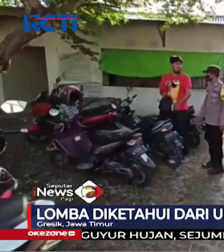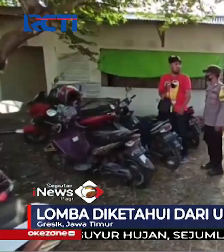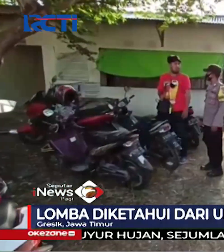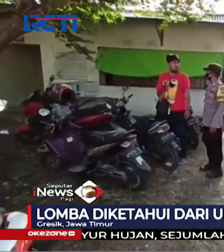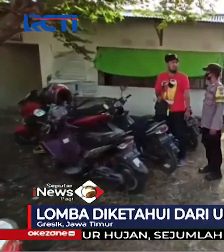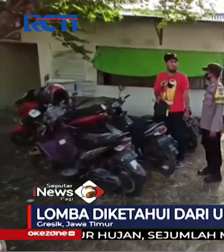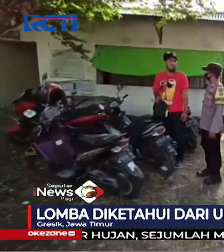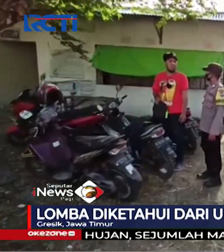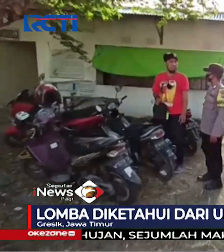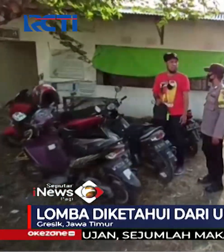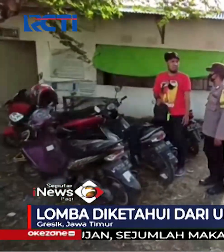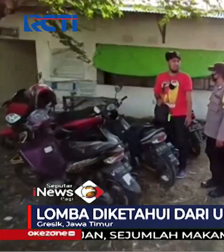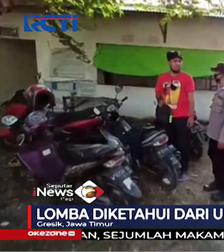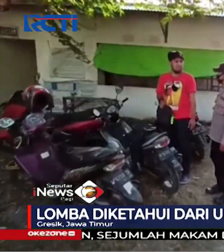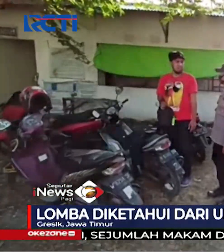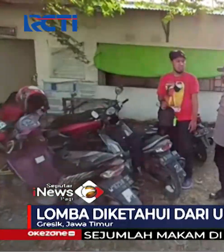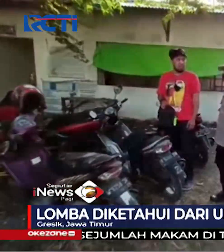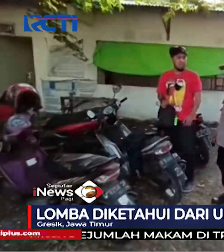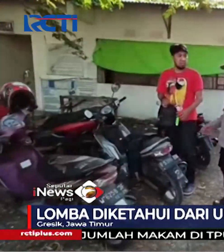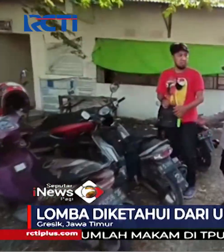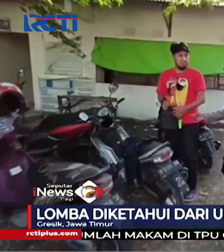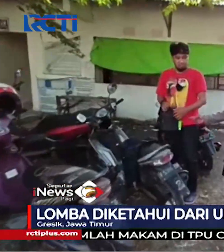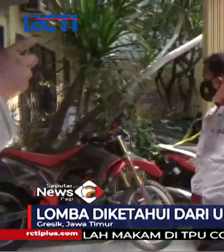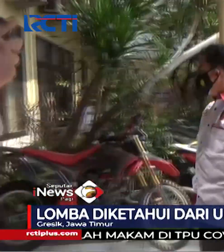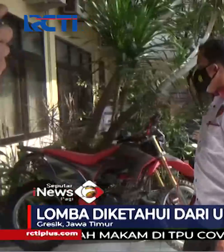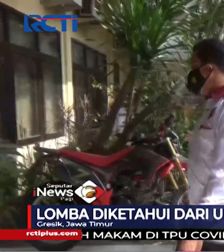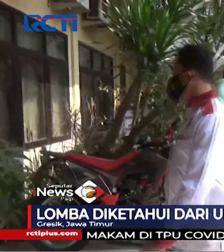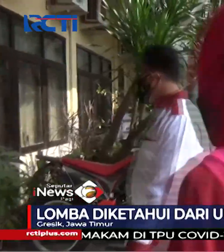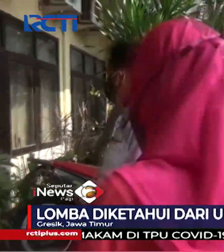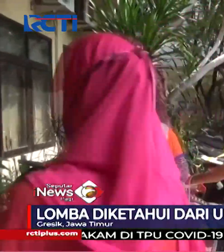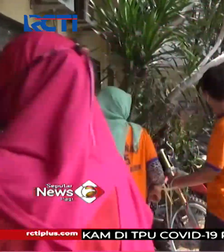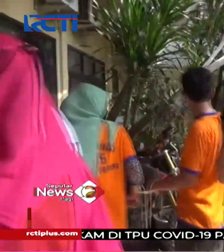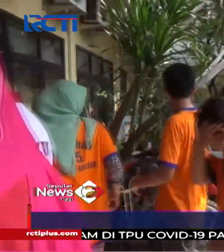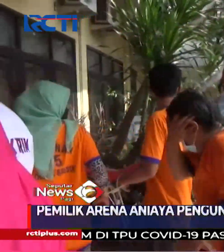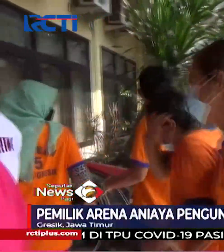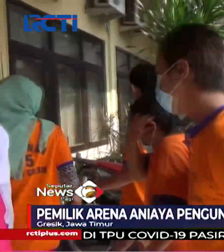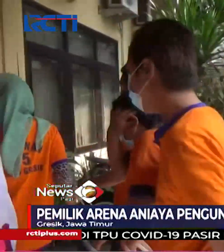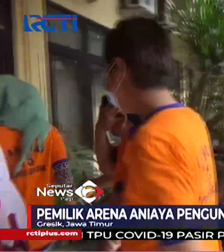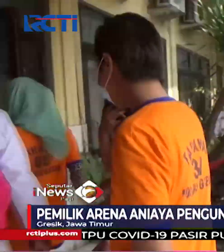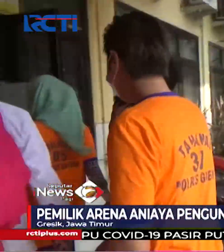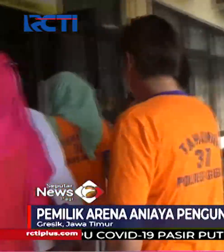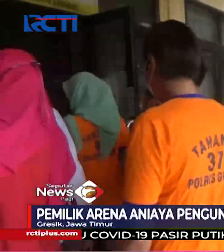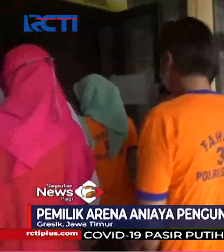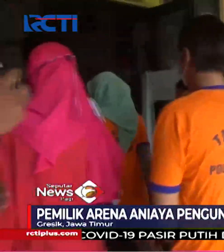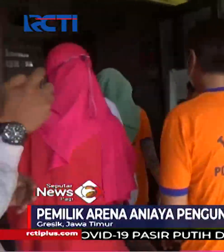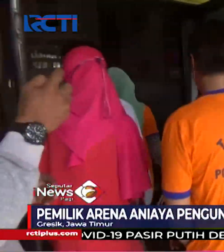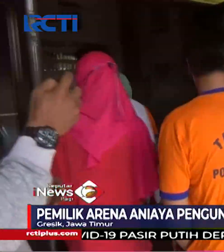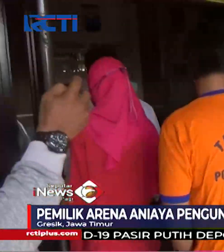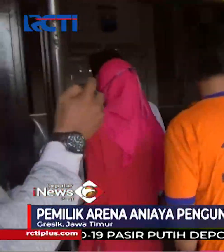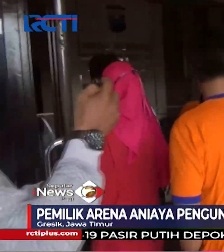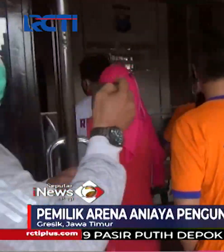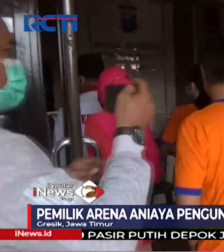Namun pembubaran berbuntut panjang. Kesal dengan video viral tersebut, pemilik arena lomba burung kicau mendatangi pengunggah video di